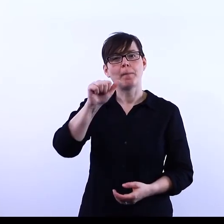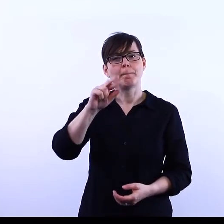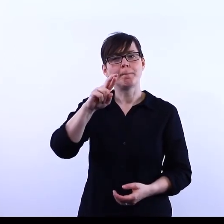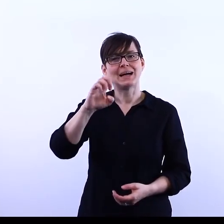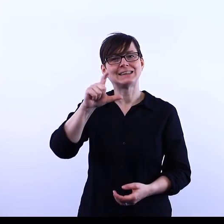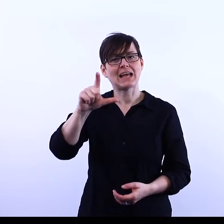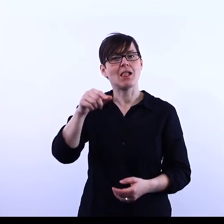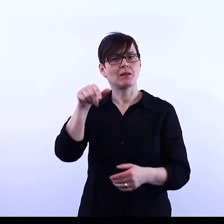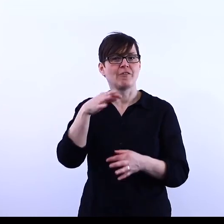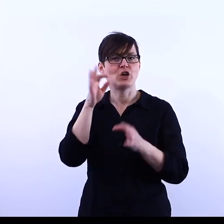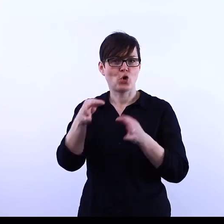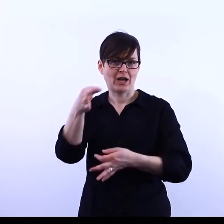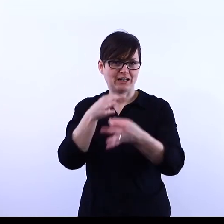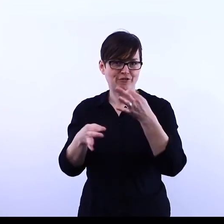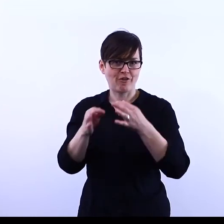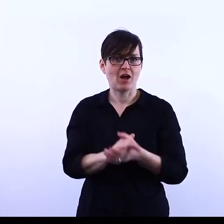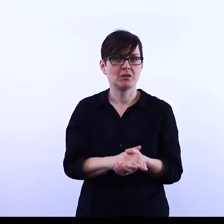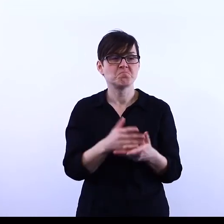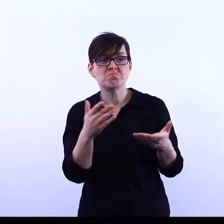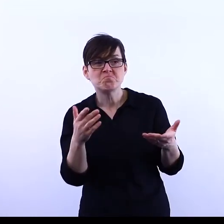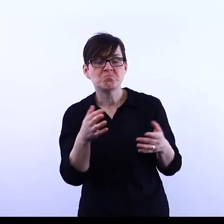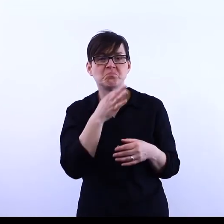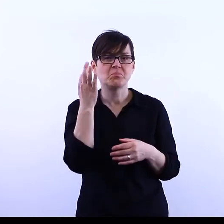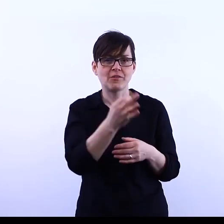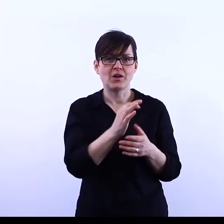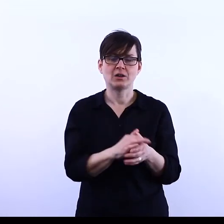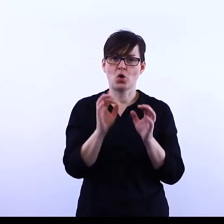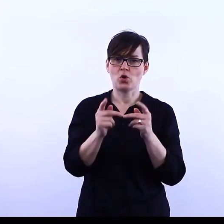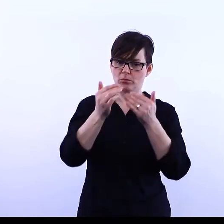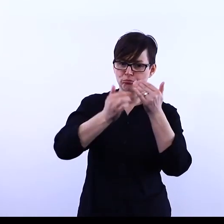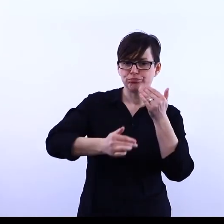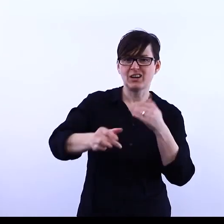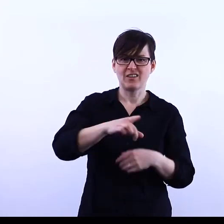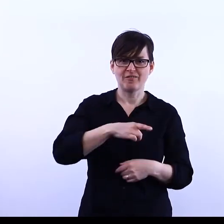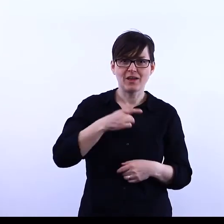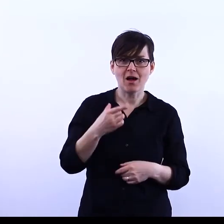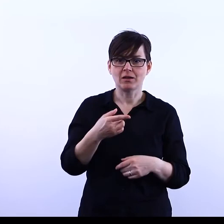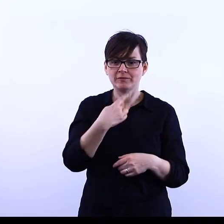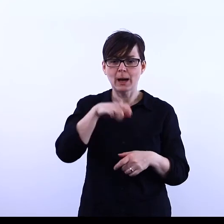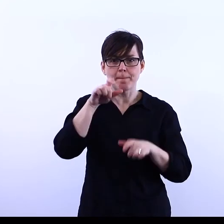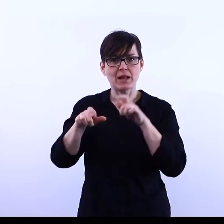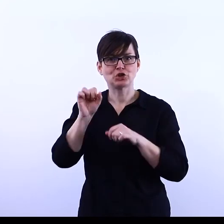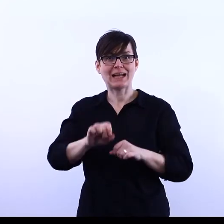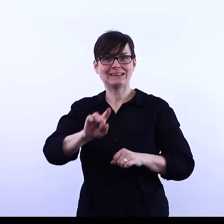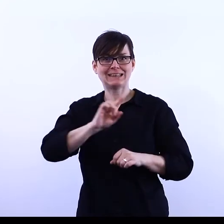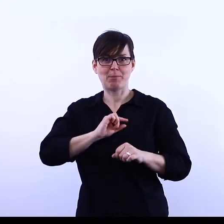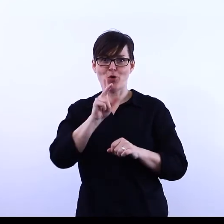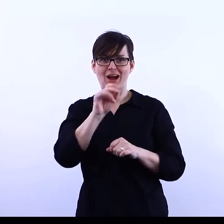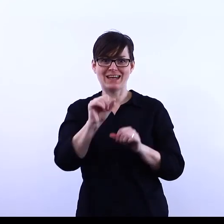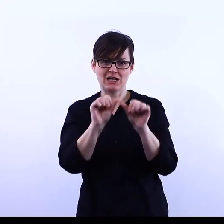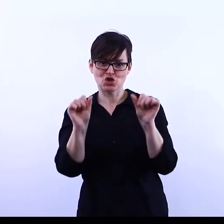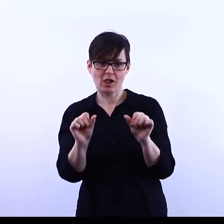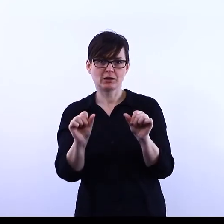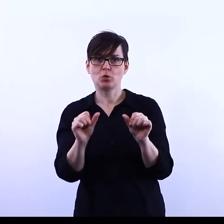Frage. Und zwar, wie lange wird es denn noch so sein, dass wir tatsächlich selber KI gestalten können und das nicht die KI, die KI